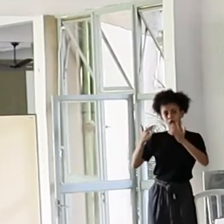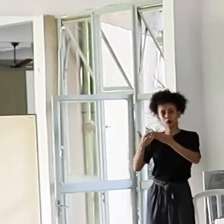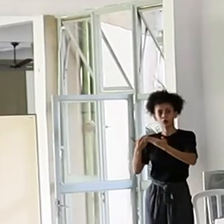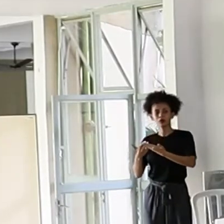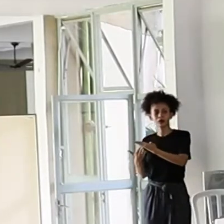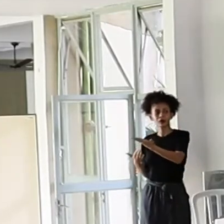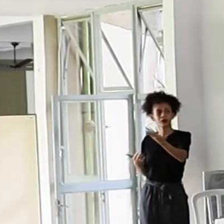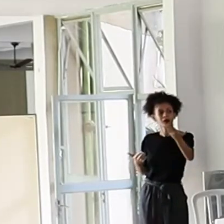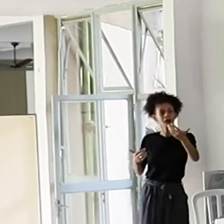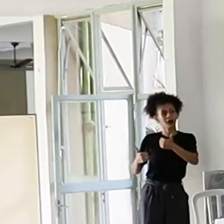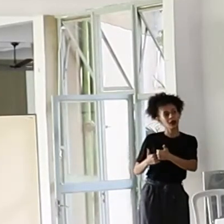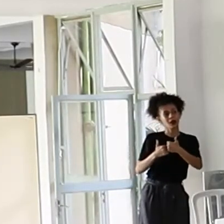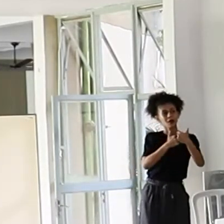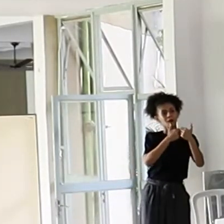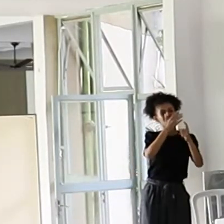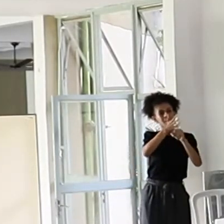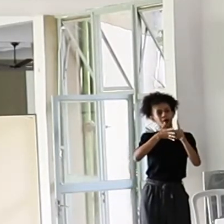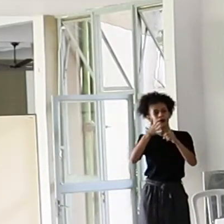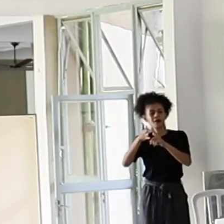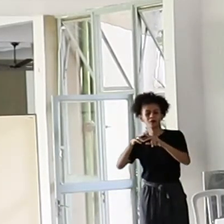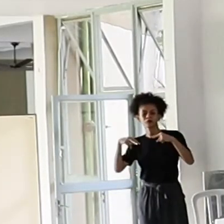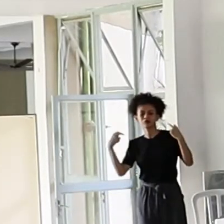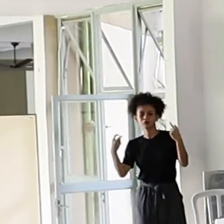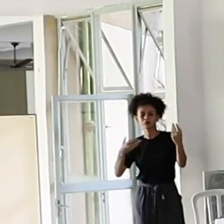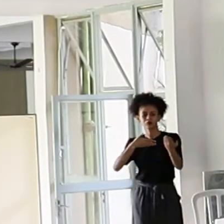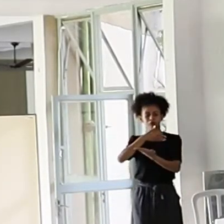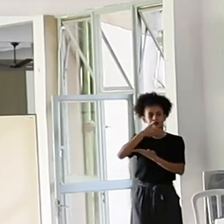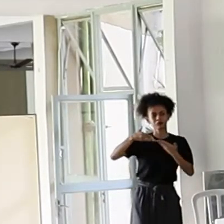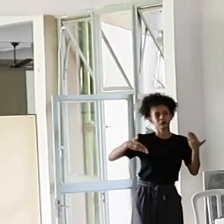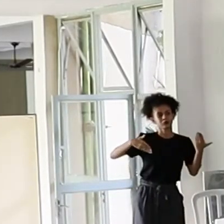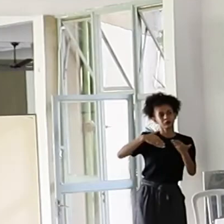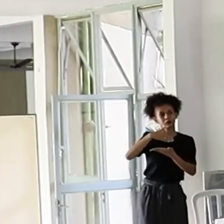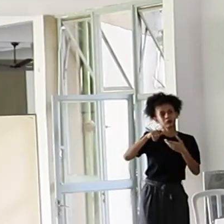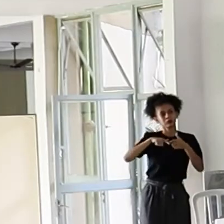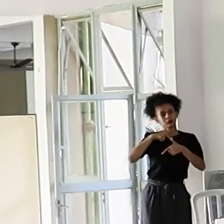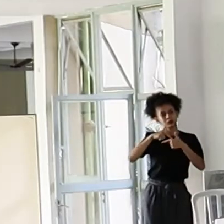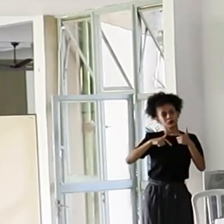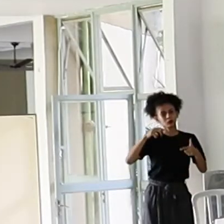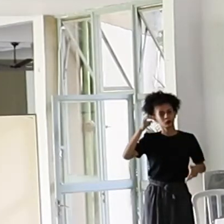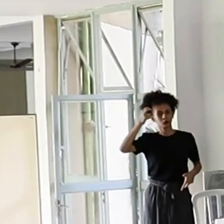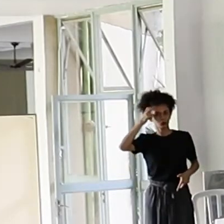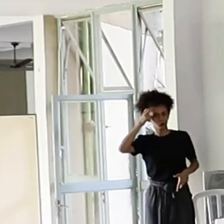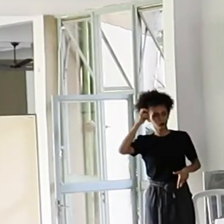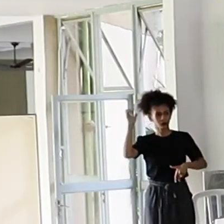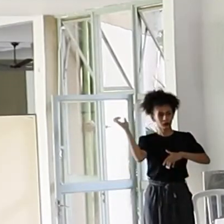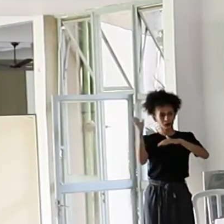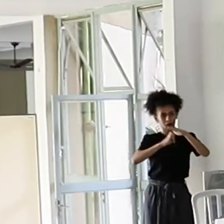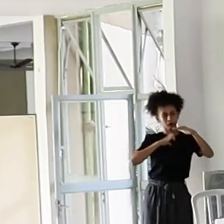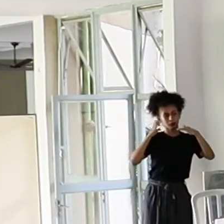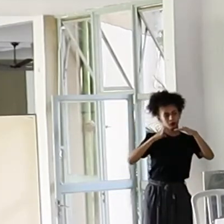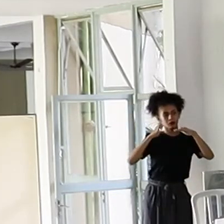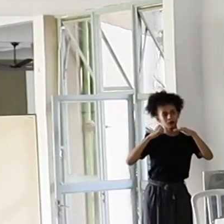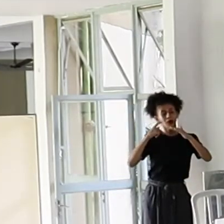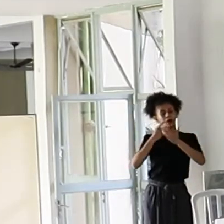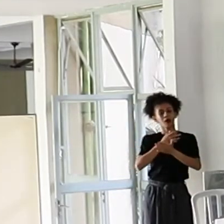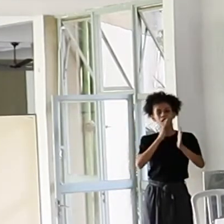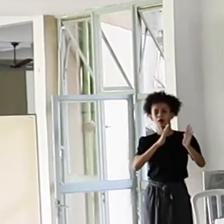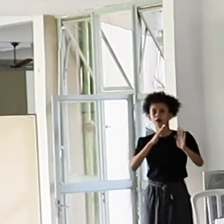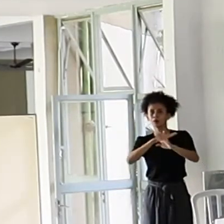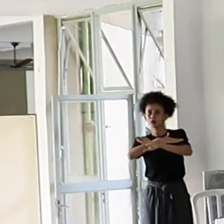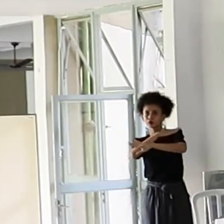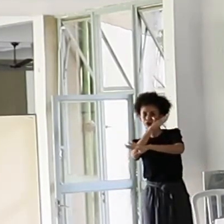hackacity Guará declaramos a programação oficialmente aberta e convidamos a todos acompanharem as palestras rodas de